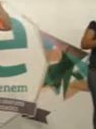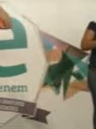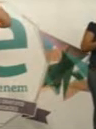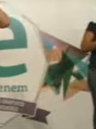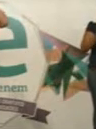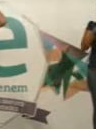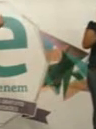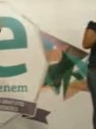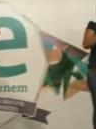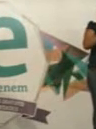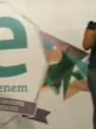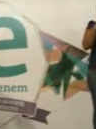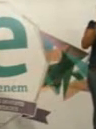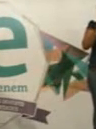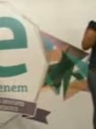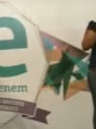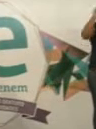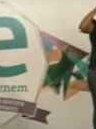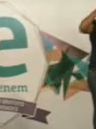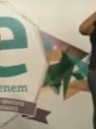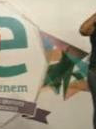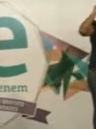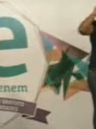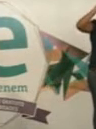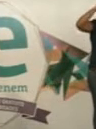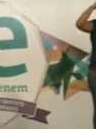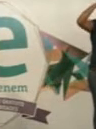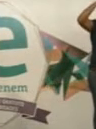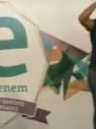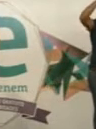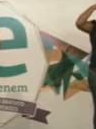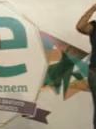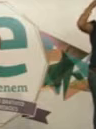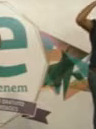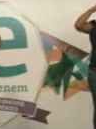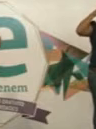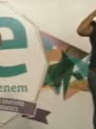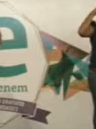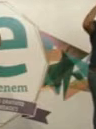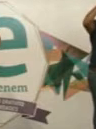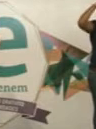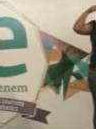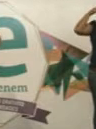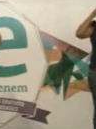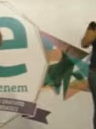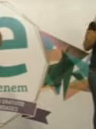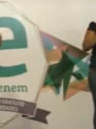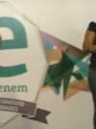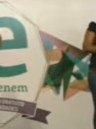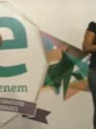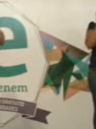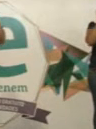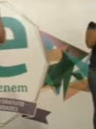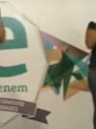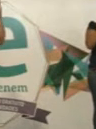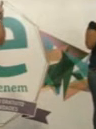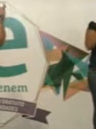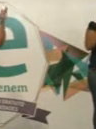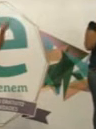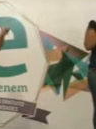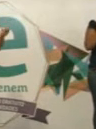crespo. O primeiro grande craque do futebol brasileiro foi Friedrich. Friedrich é o Fried, né? Ele era filho